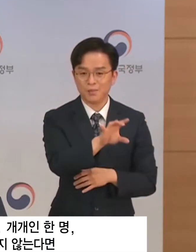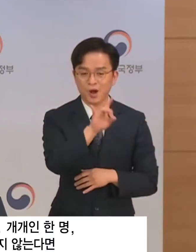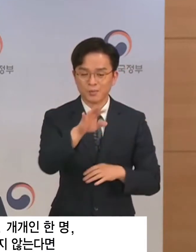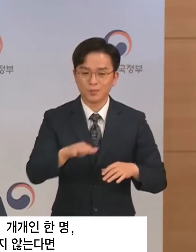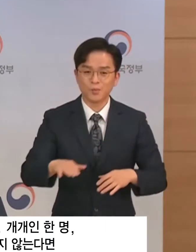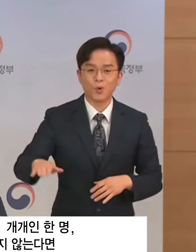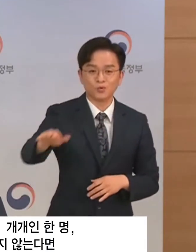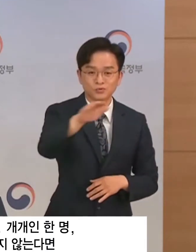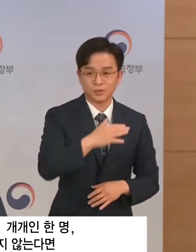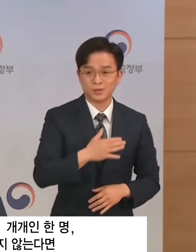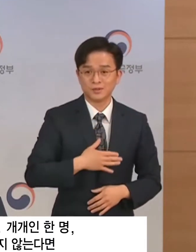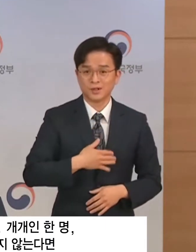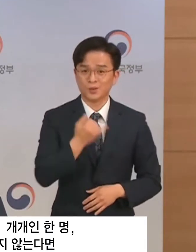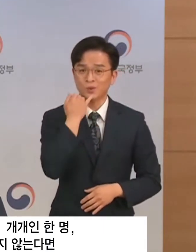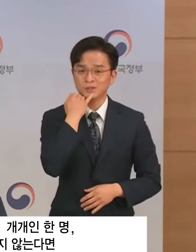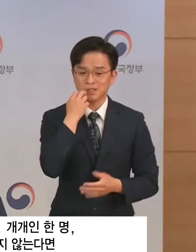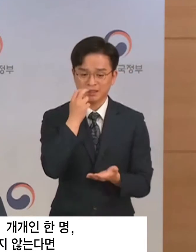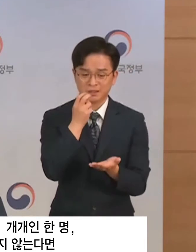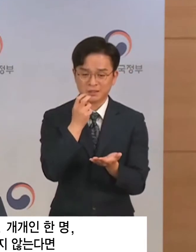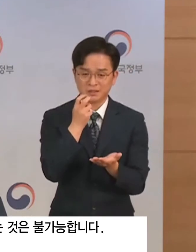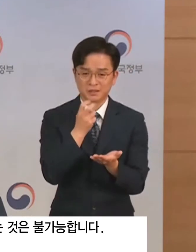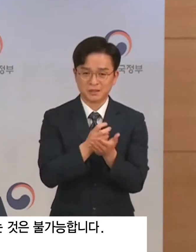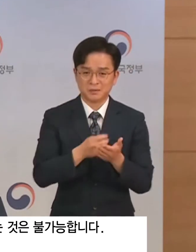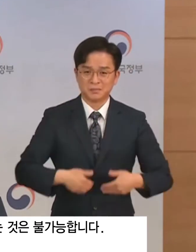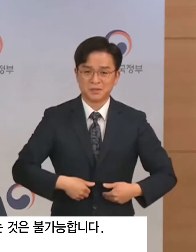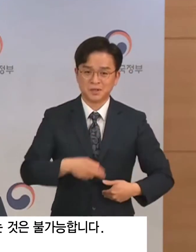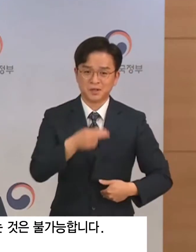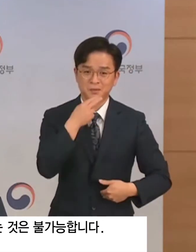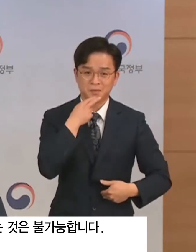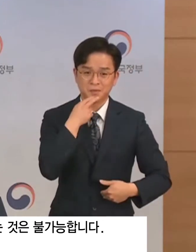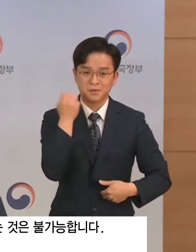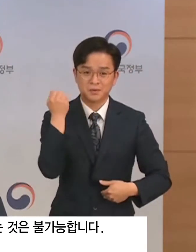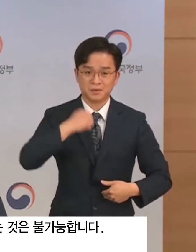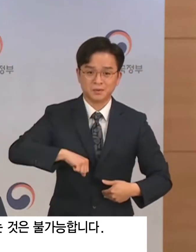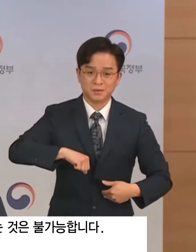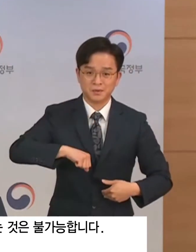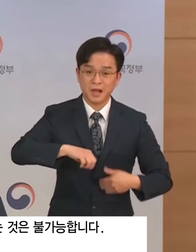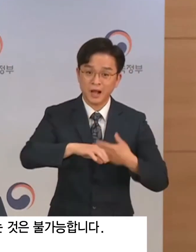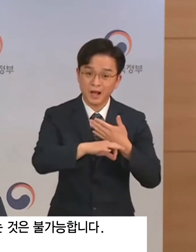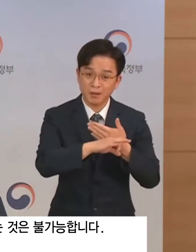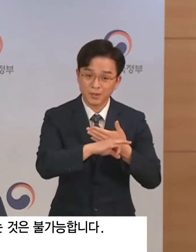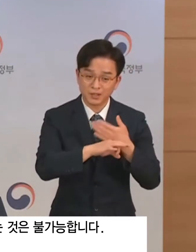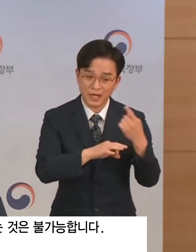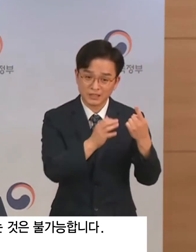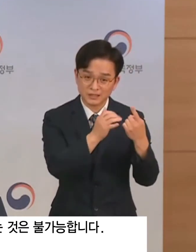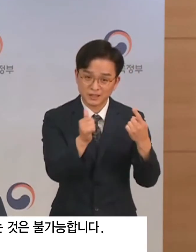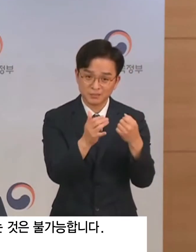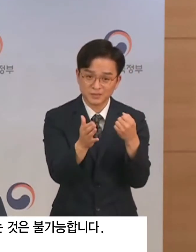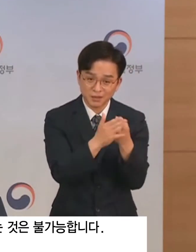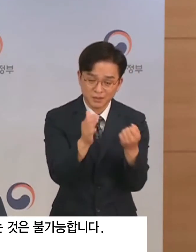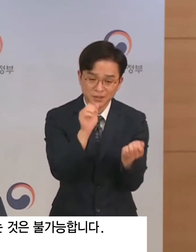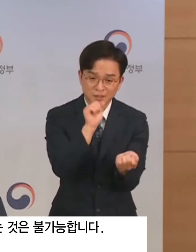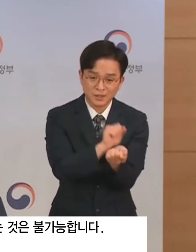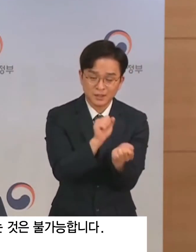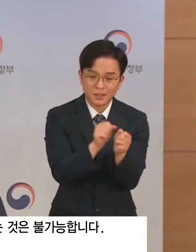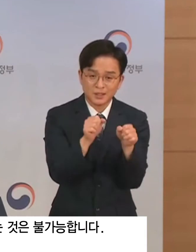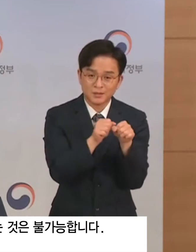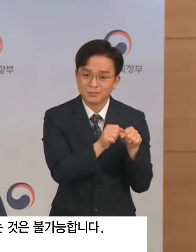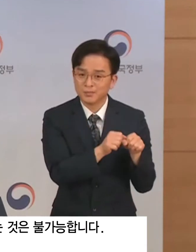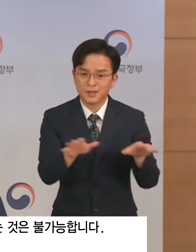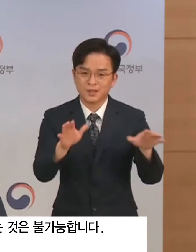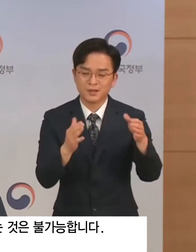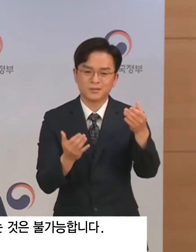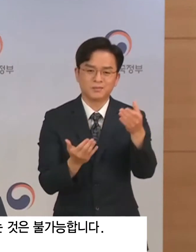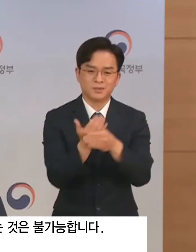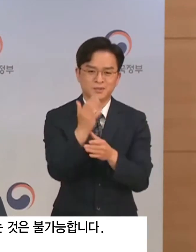생각으로 방역수칙을 준수하지 않는다면 아무리 촘촘한 방역망을 갖추더라도 코로나19를 통제하는